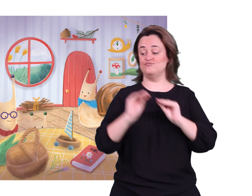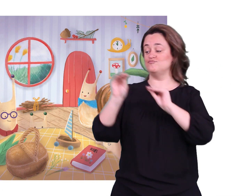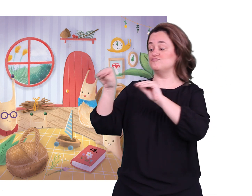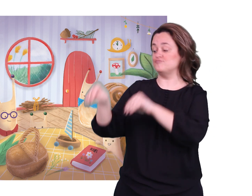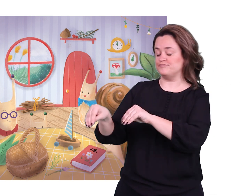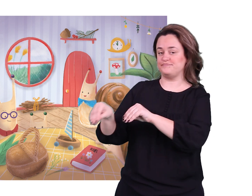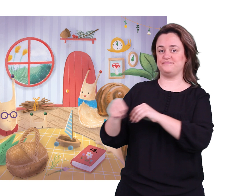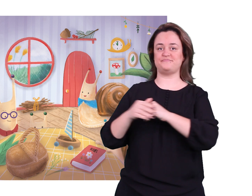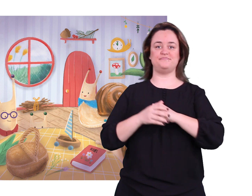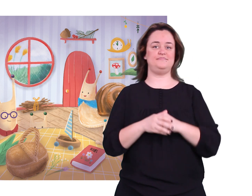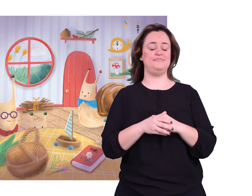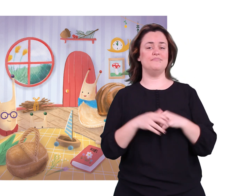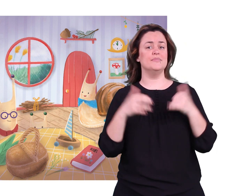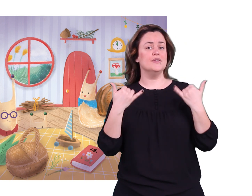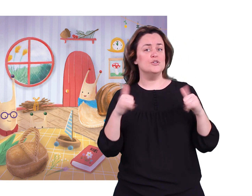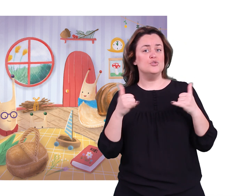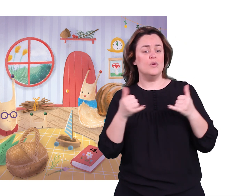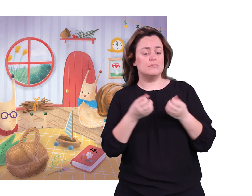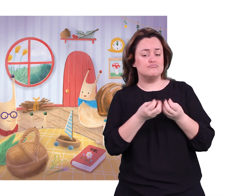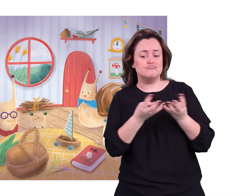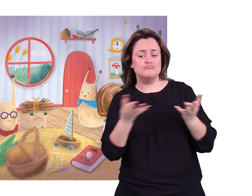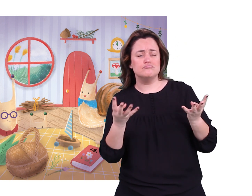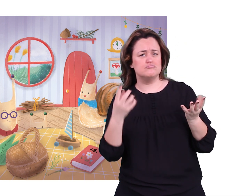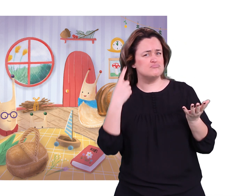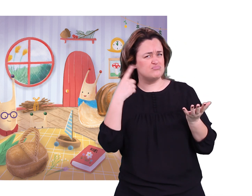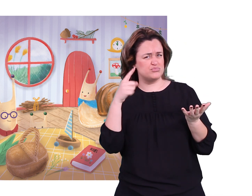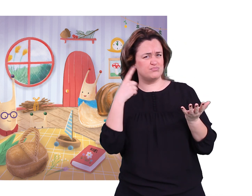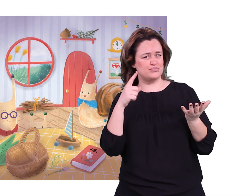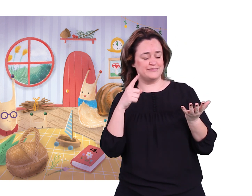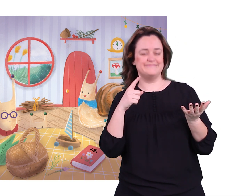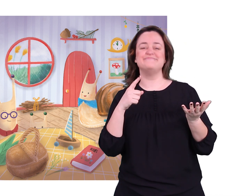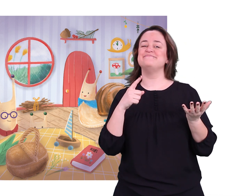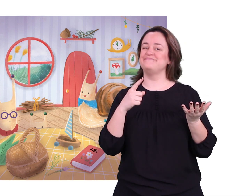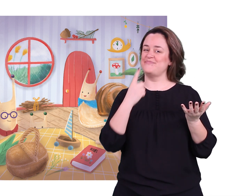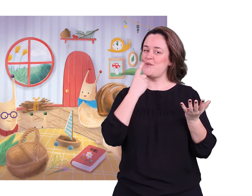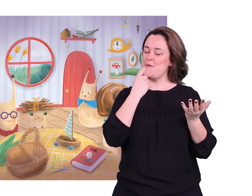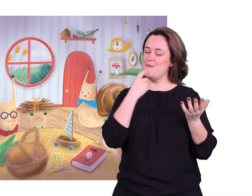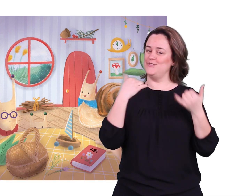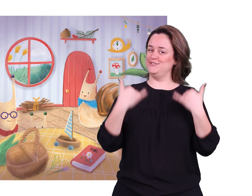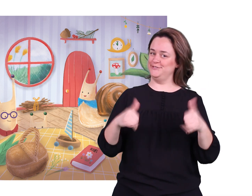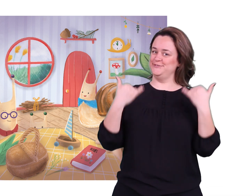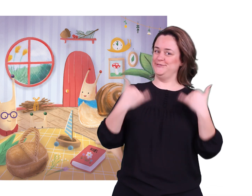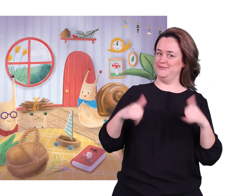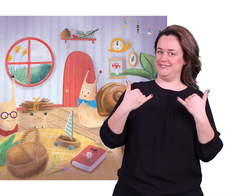et les jouets pour barboter dans l'eau.